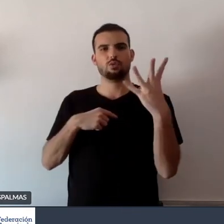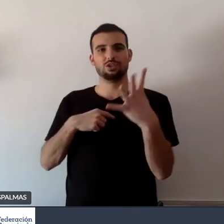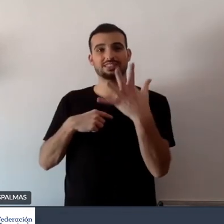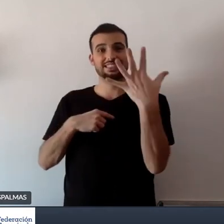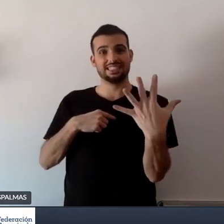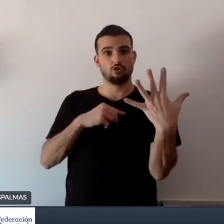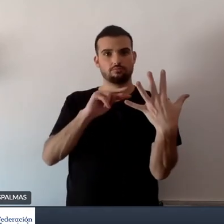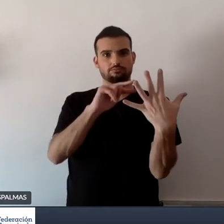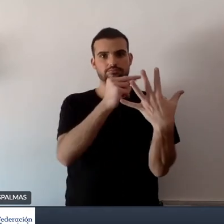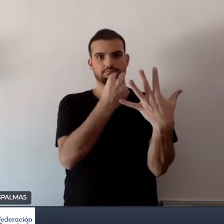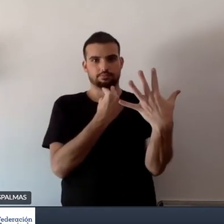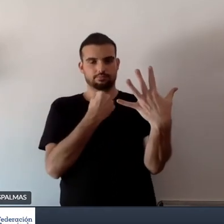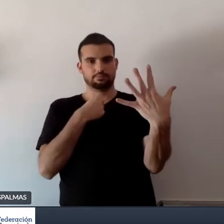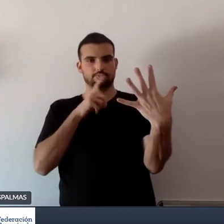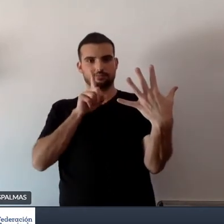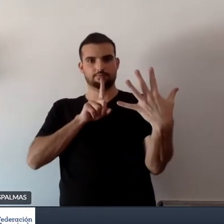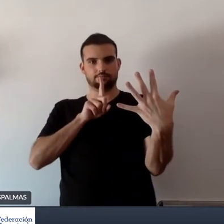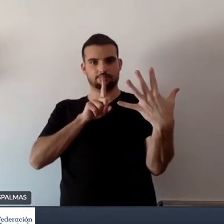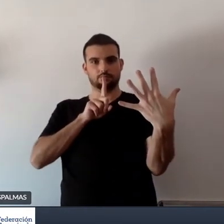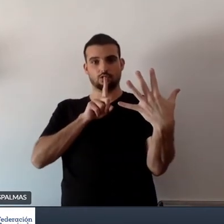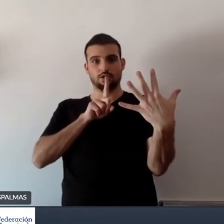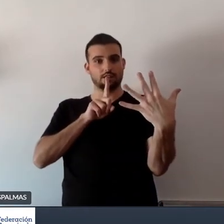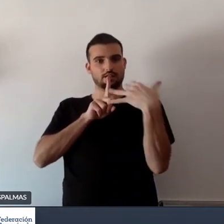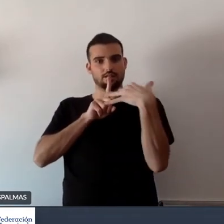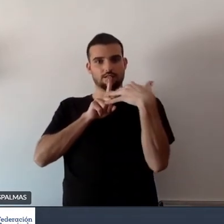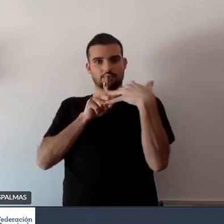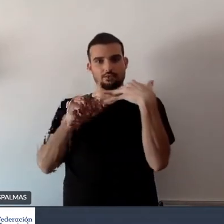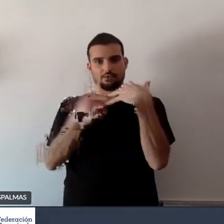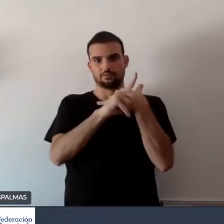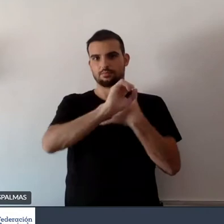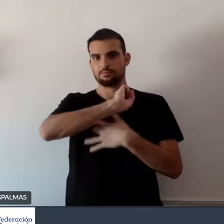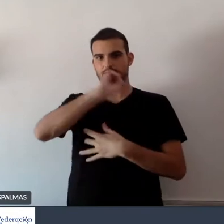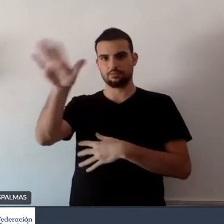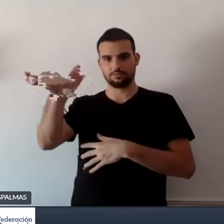balón. ¿Qué es lo que hace Marcelinho? Cortar al aro.